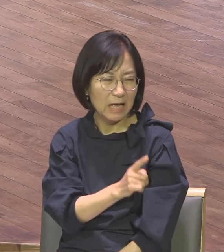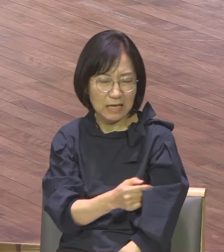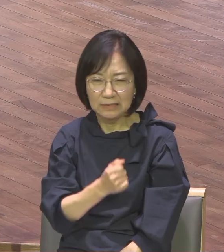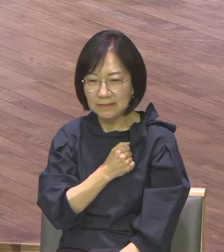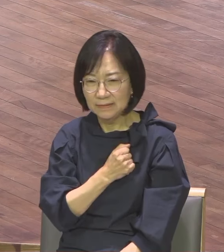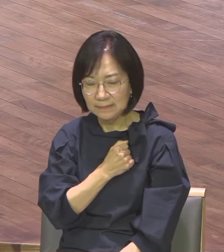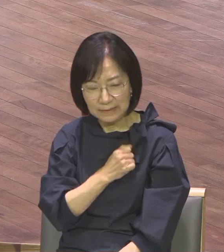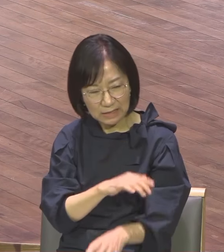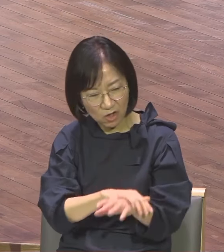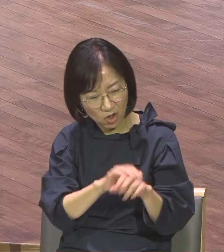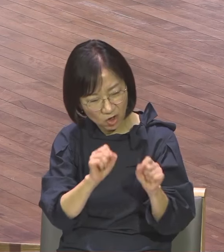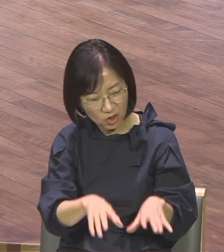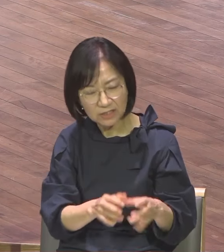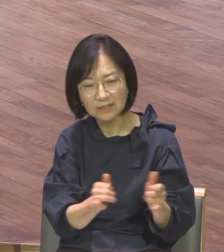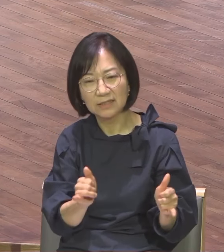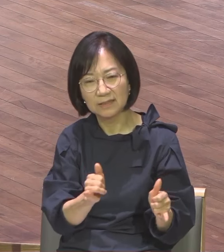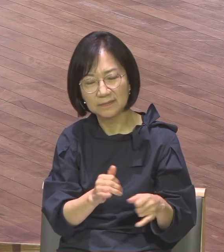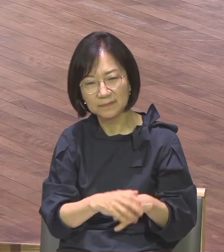자,